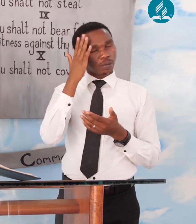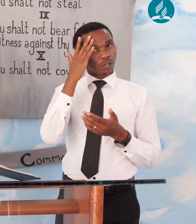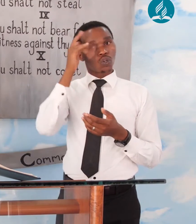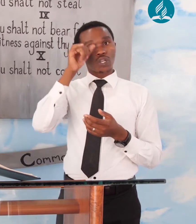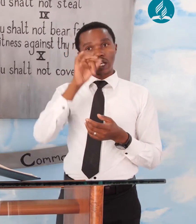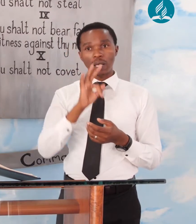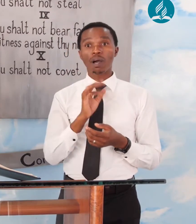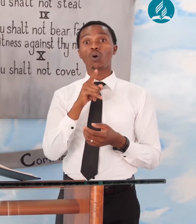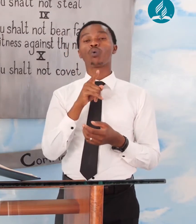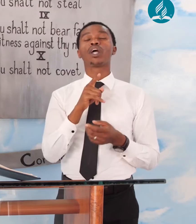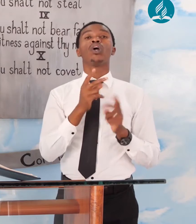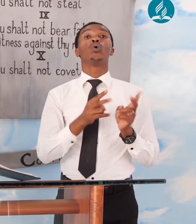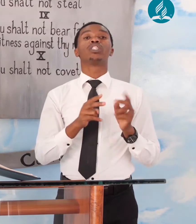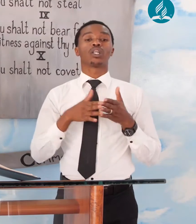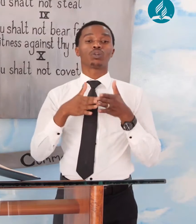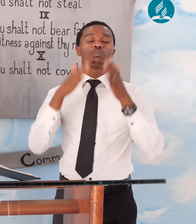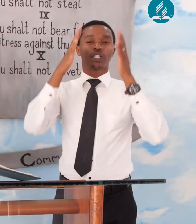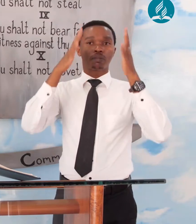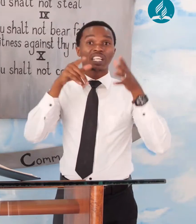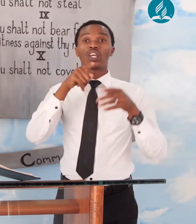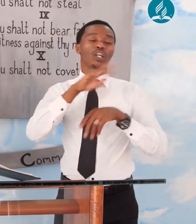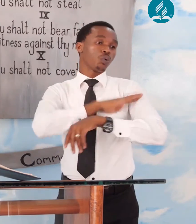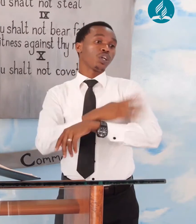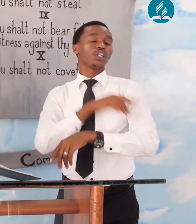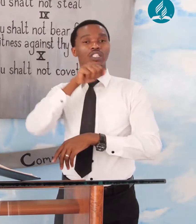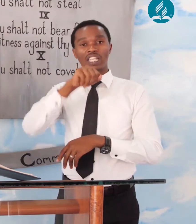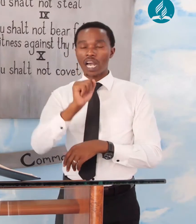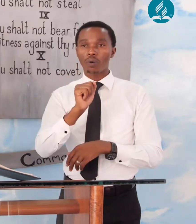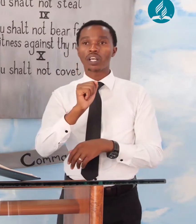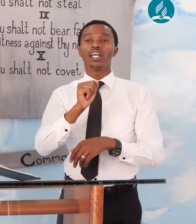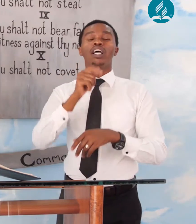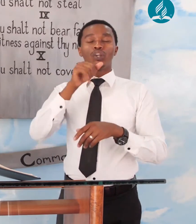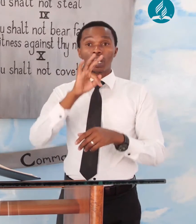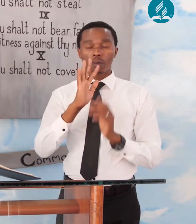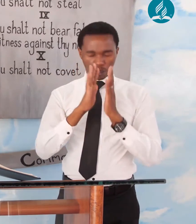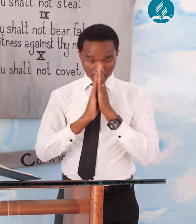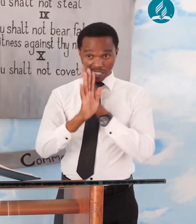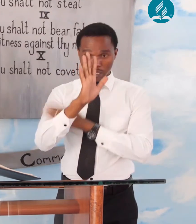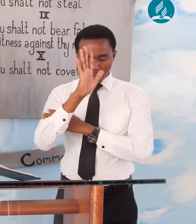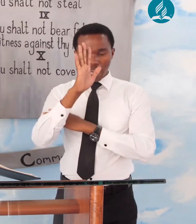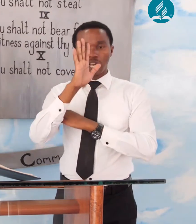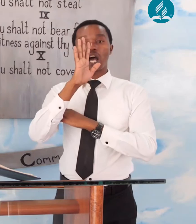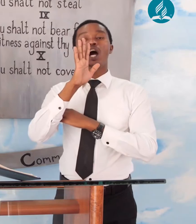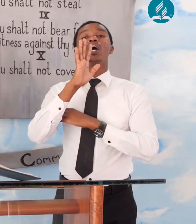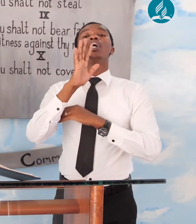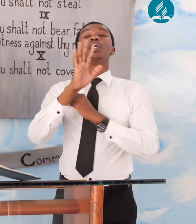niba uri umusambanyi ubwo akaba ariyo ntege nke yawe ubwo aho ngaho nusenga Imana ukomeje aho ngaho